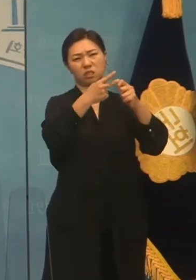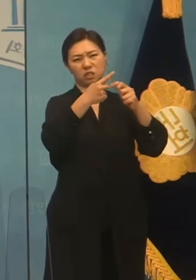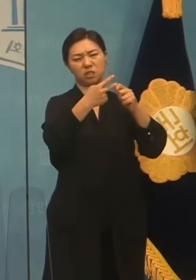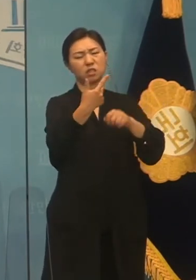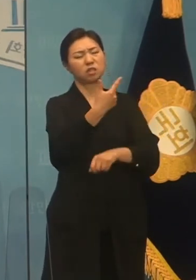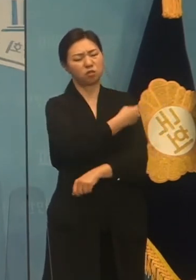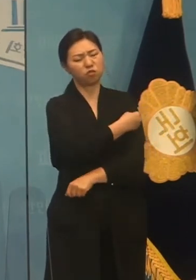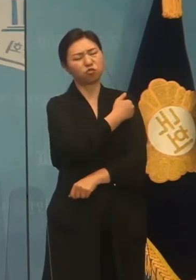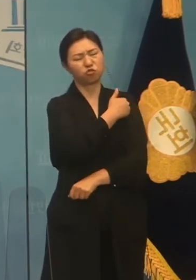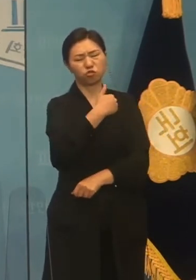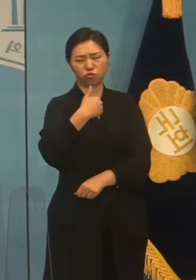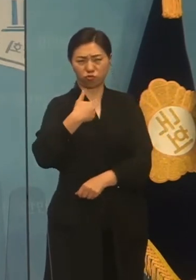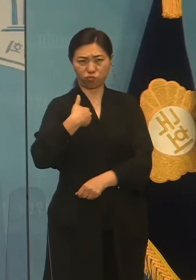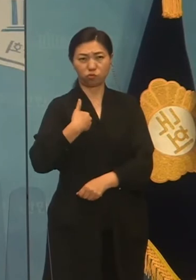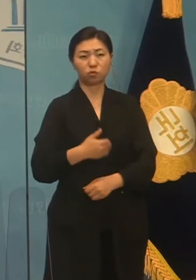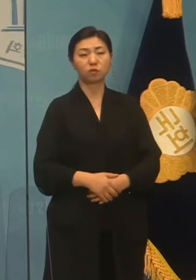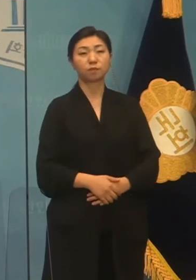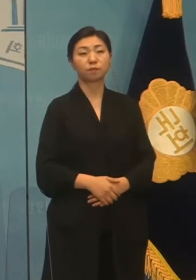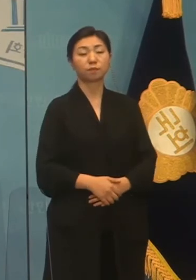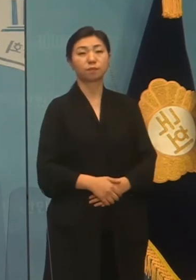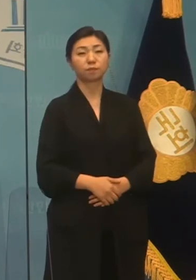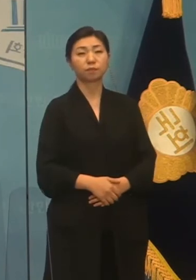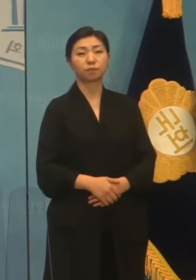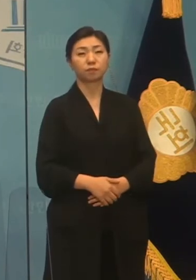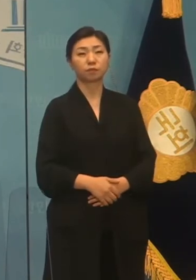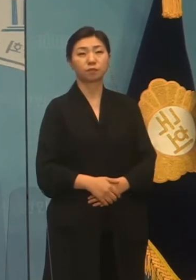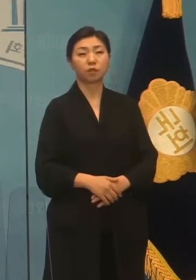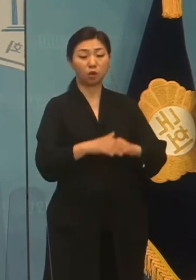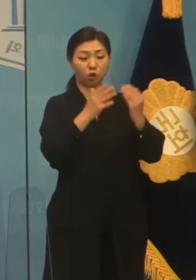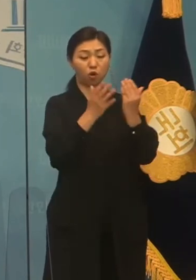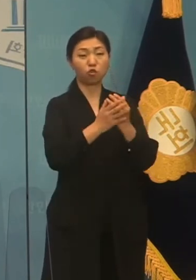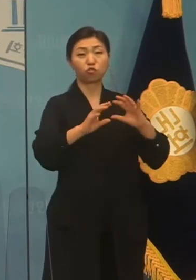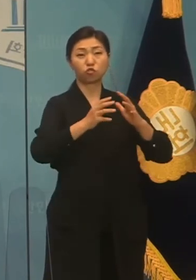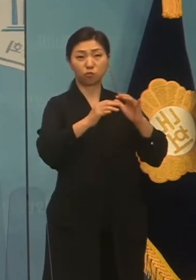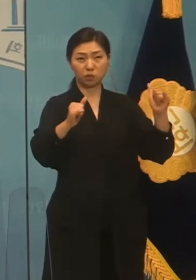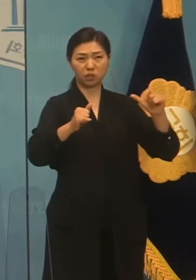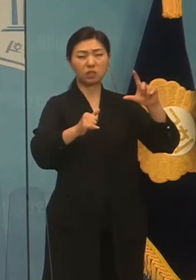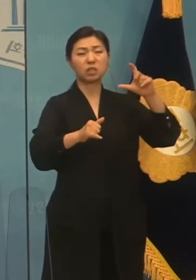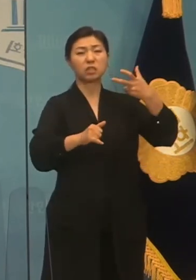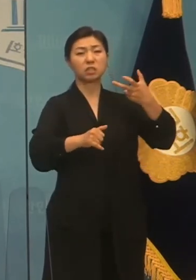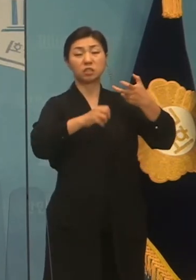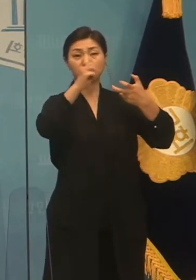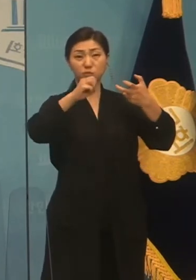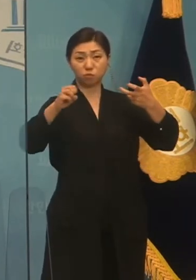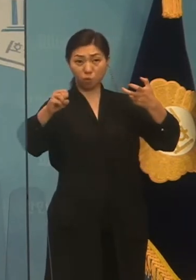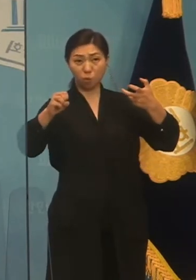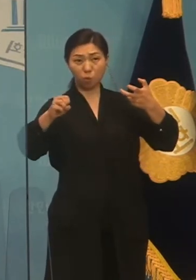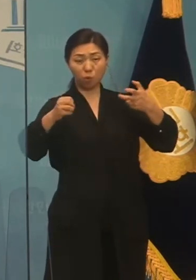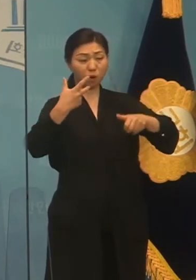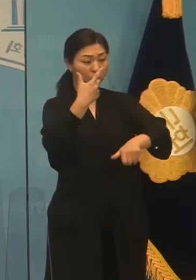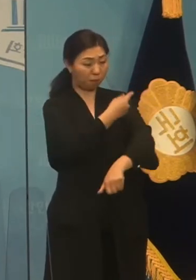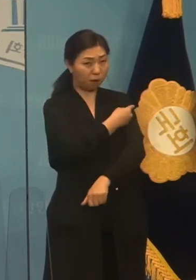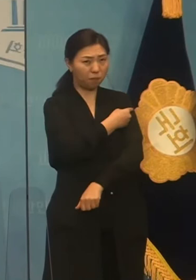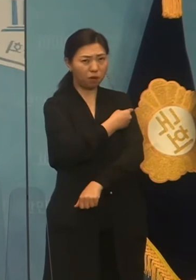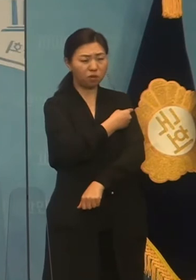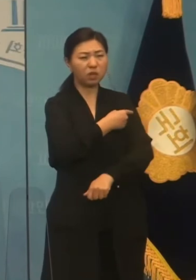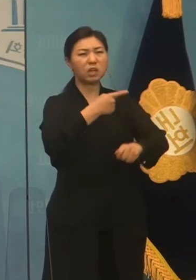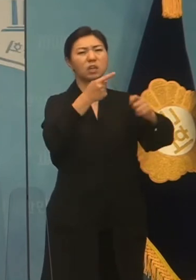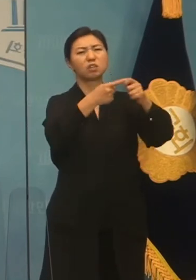충분한 양입니다. 전 국민의 70%가 맞는다고 하면 약 세